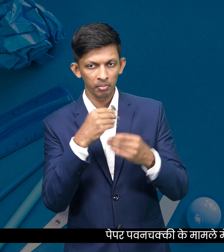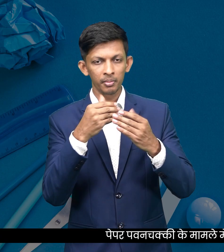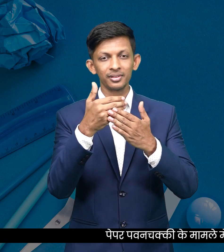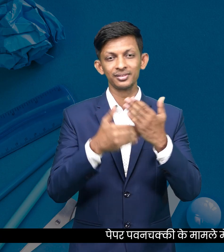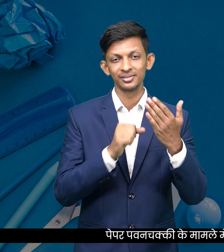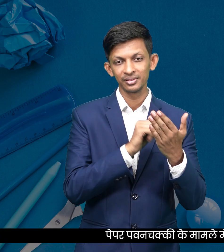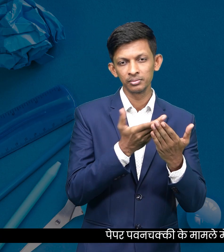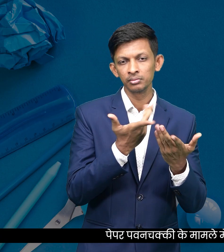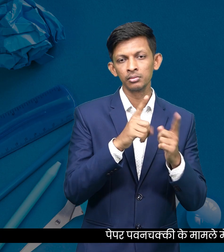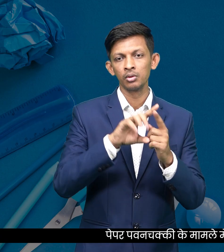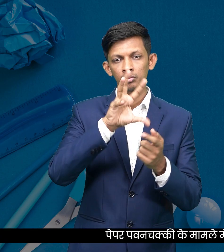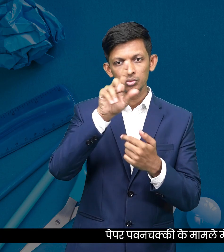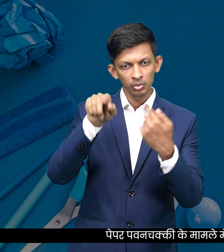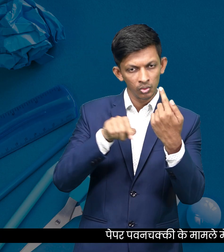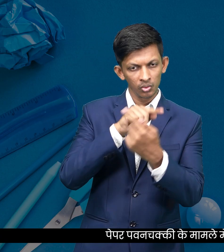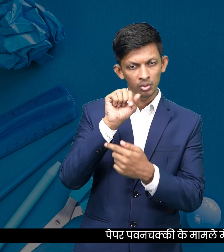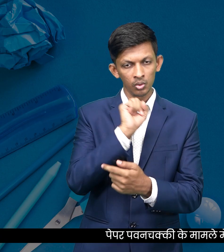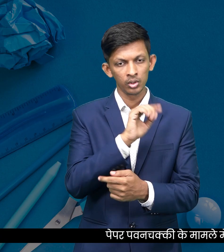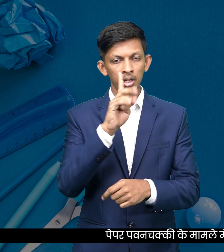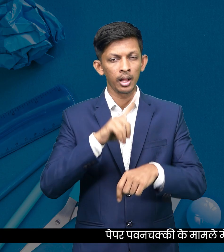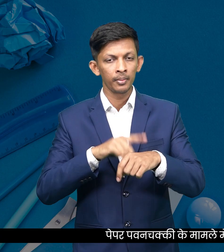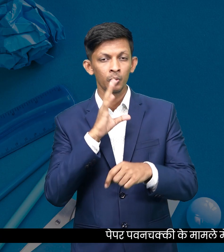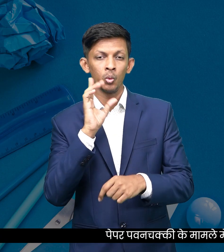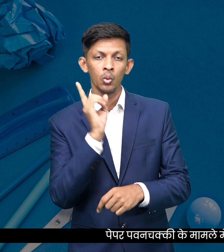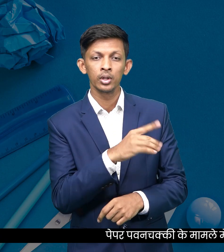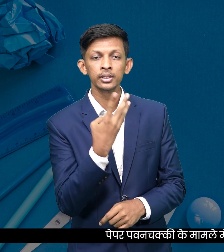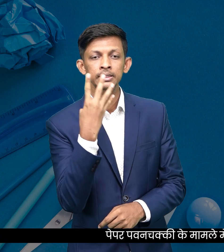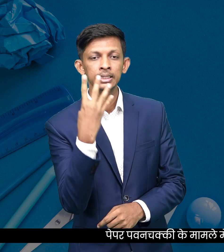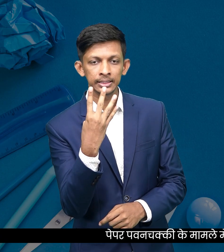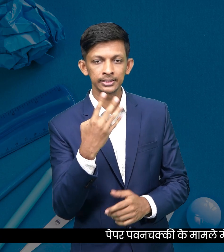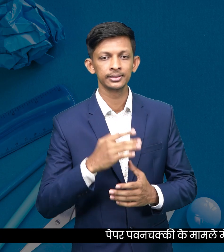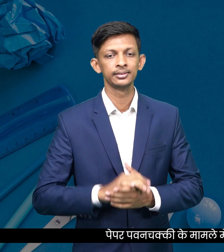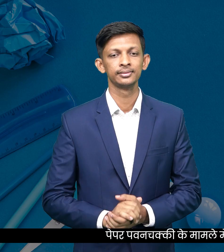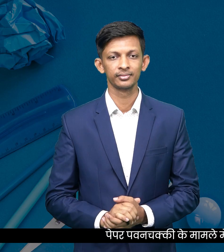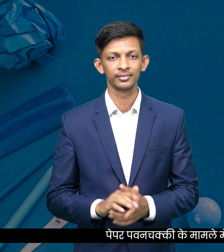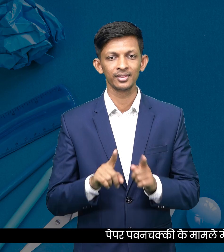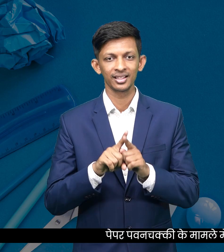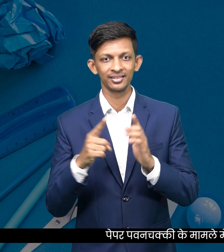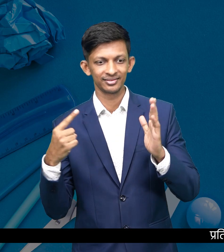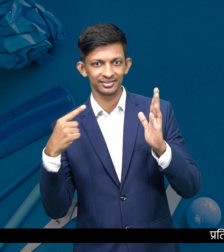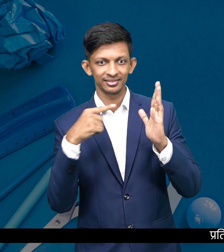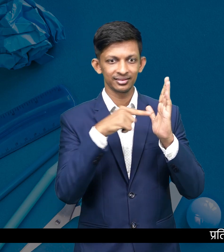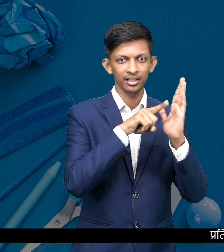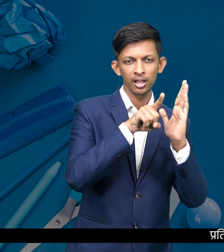पेपर पवनचक्की के मामले में घूर्णी समरूपता क्रम 4 की है। प्रतिबिंब।